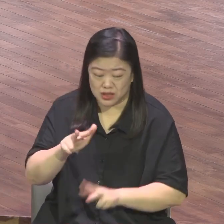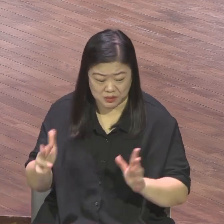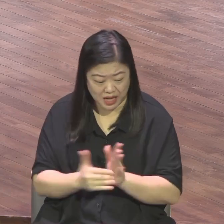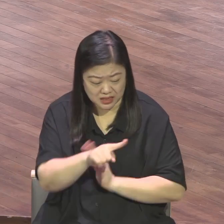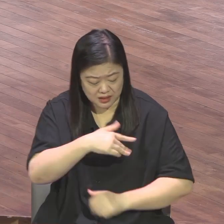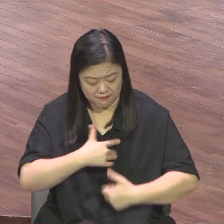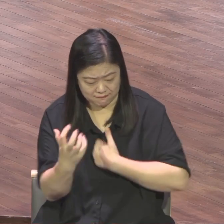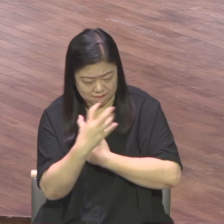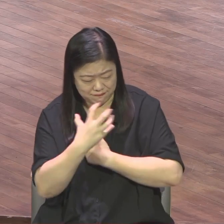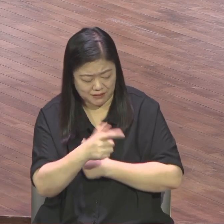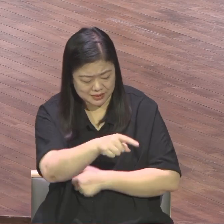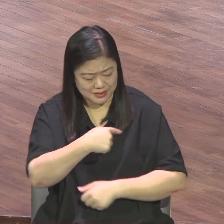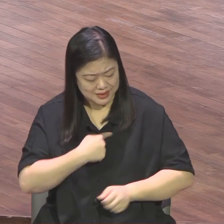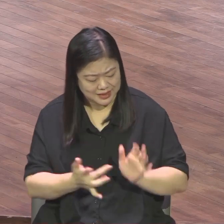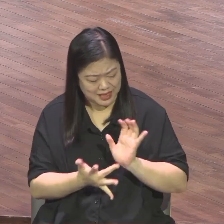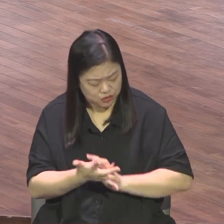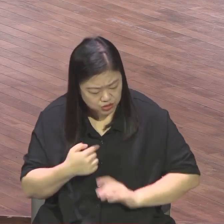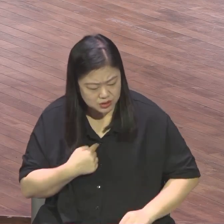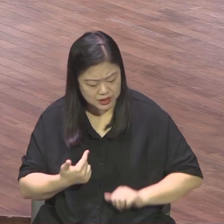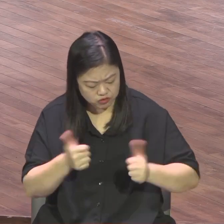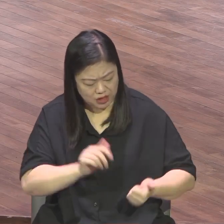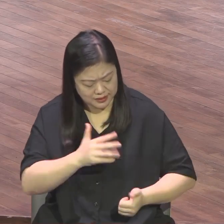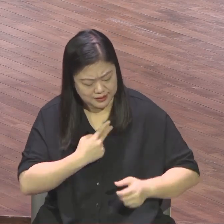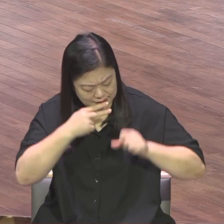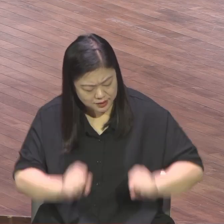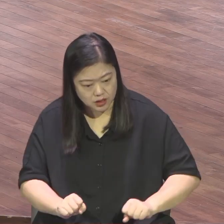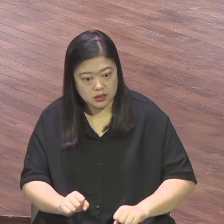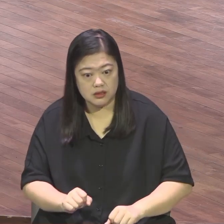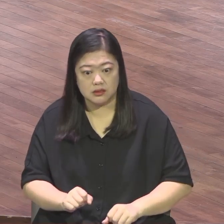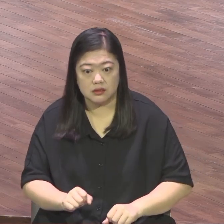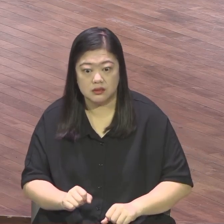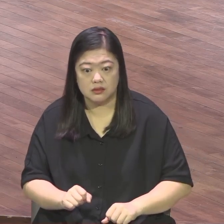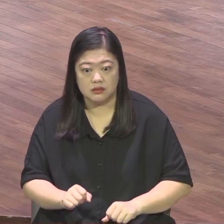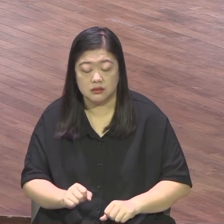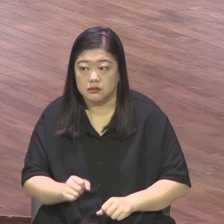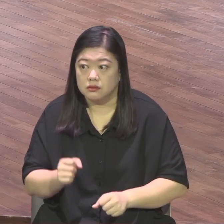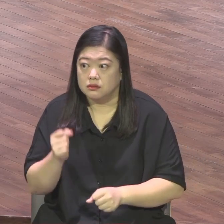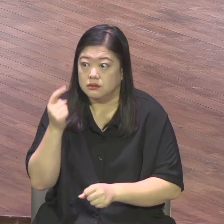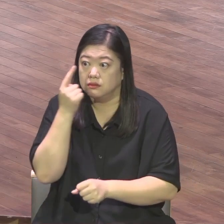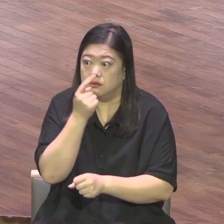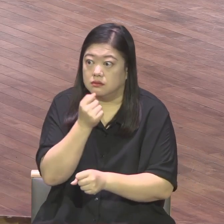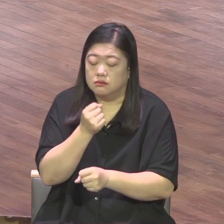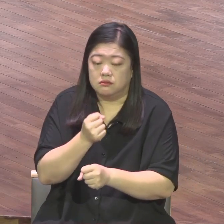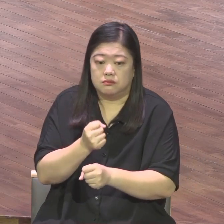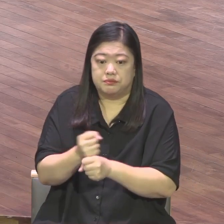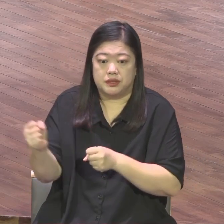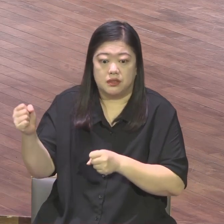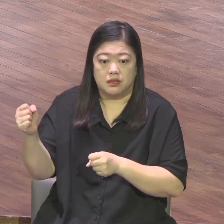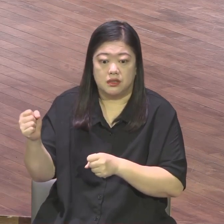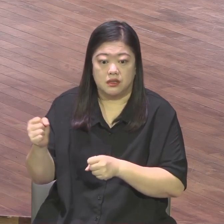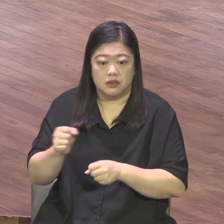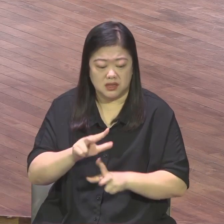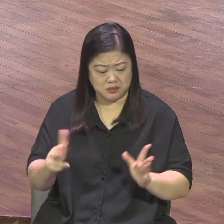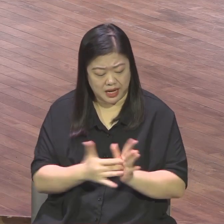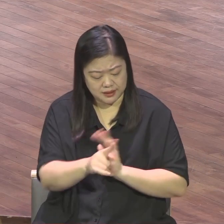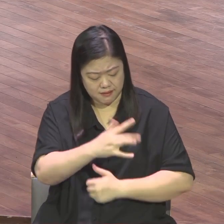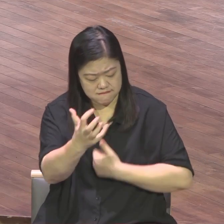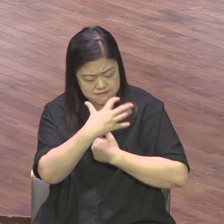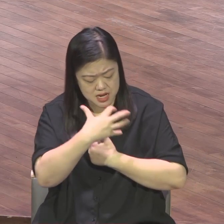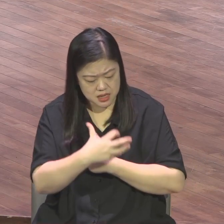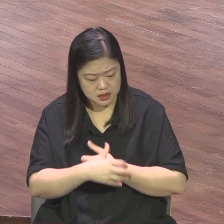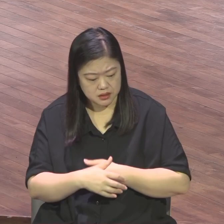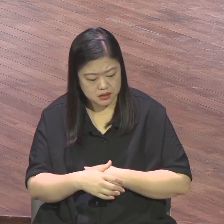그 예수가 지금 살아서 앞에 탁 나타난 겁니다. 서울아, 당신 누굽니까? 나는 너가 핍박하는 예수다.